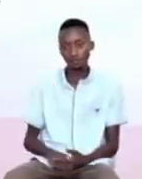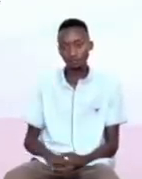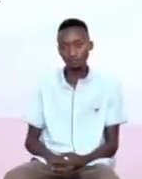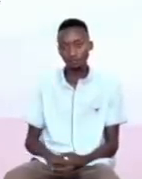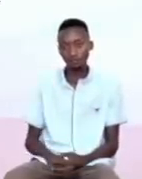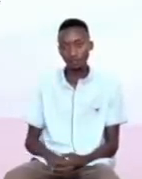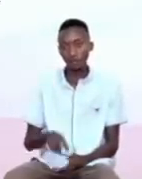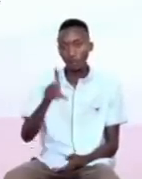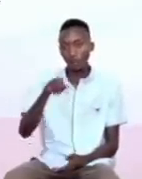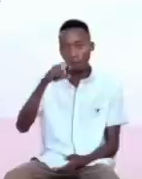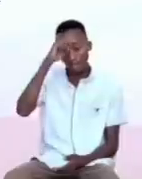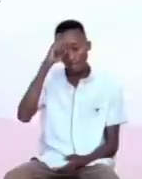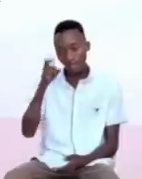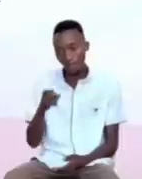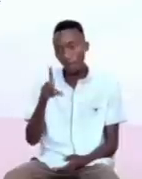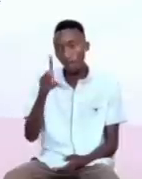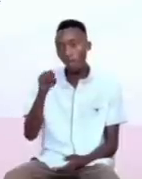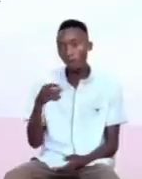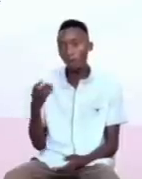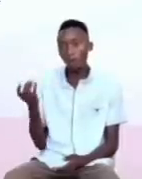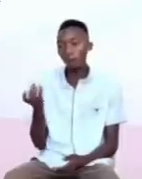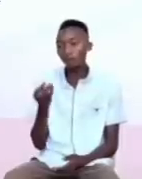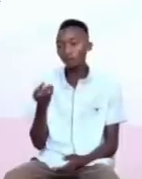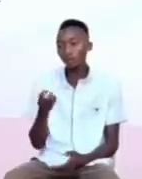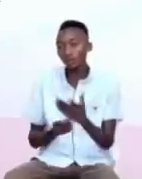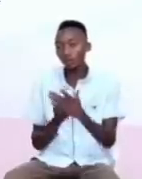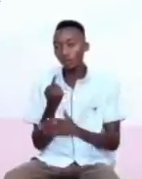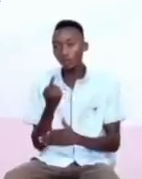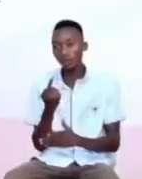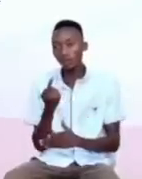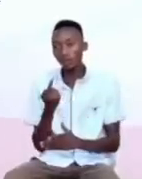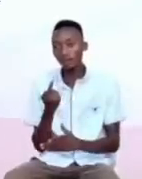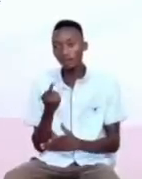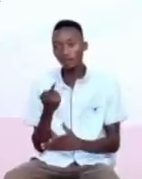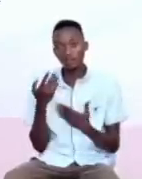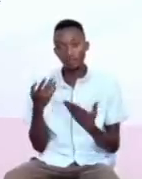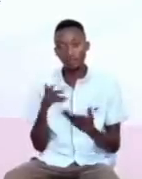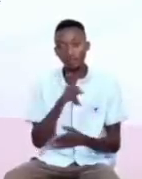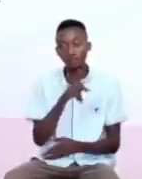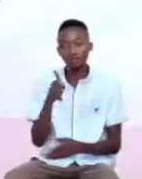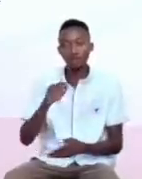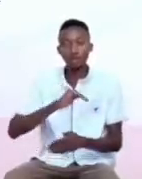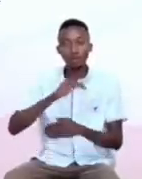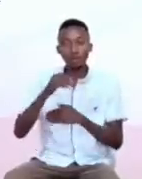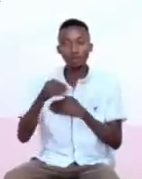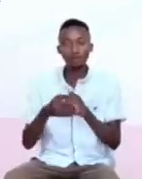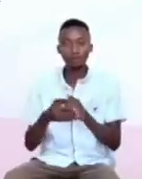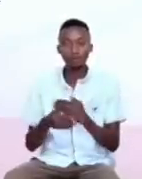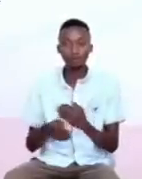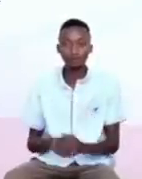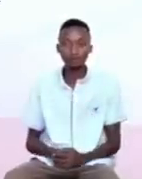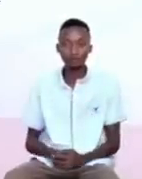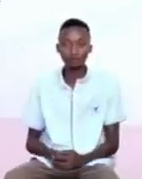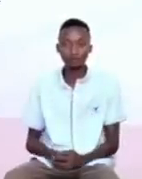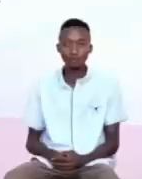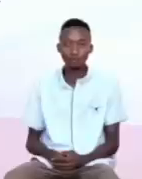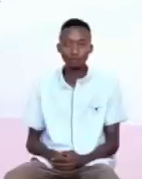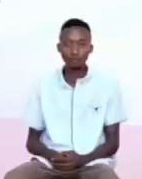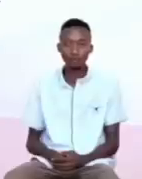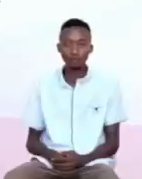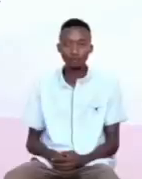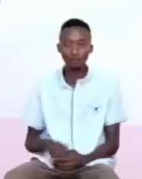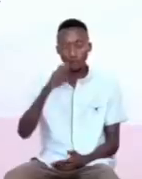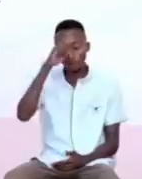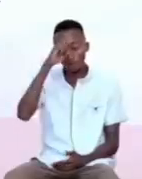yatatokea. Yataonekana tu. Sasa ndio nataka tuone kwa Kiswahili sasa. Rudia tena fungu hilo 15 eh? Yeye anathamani